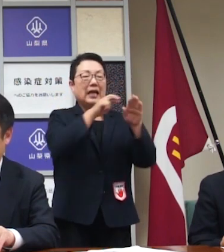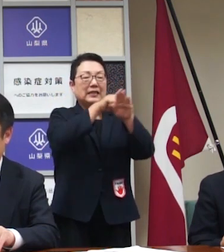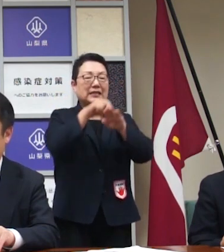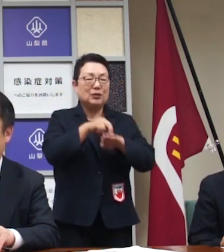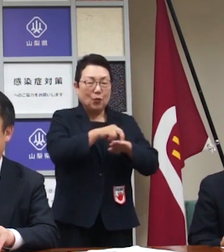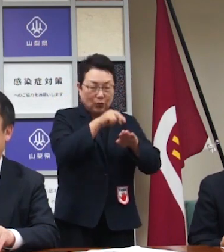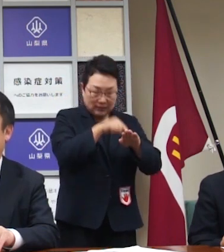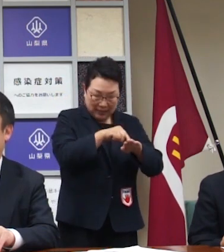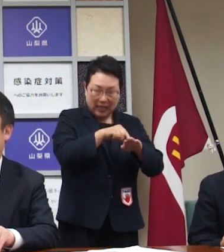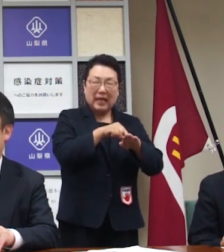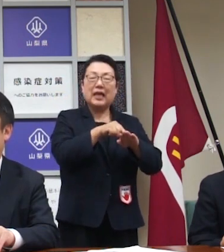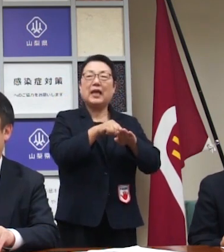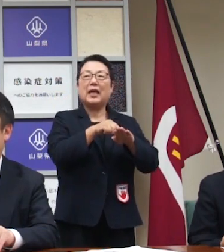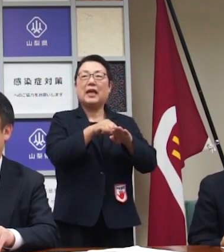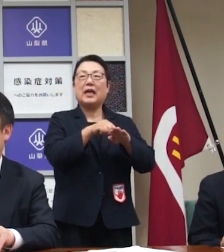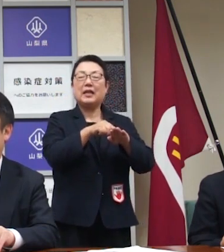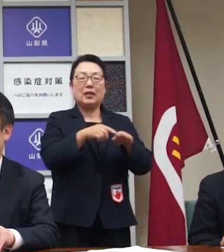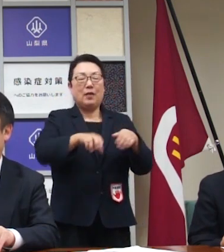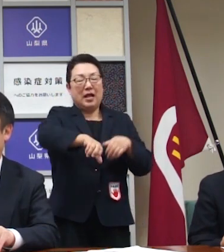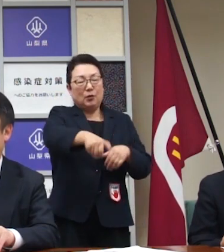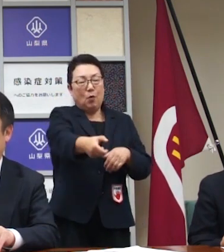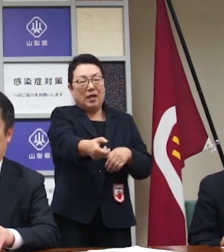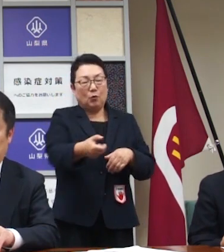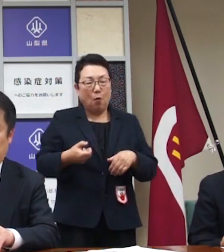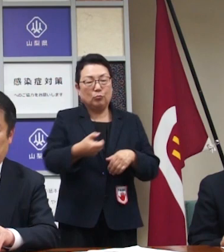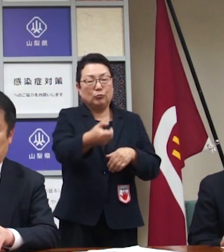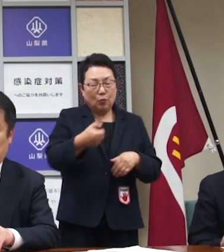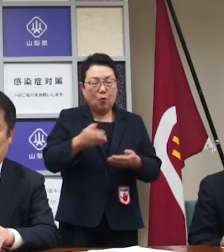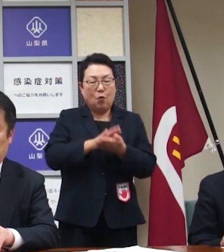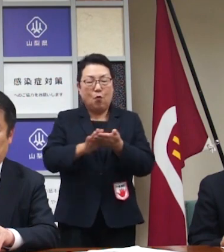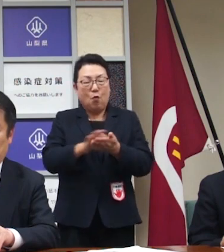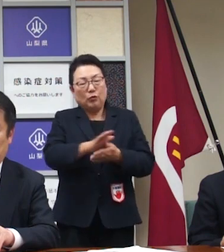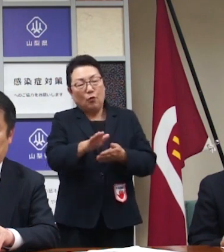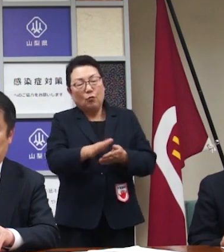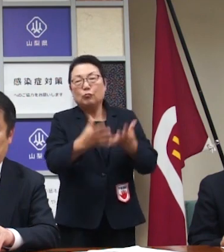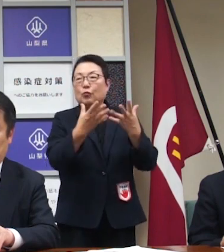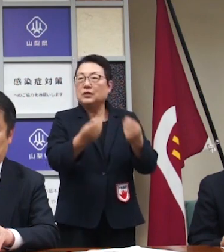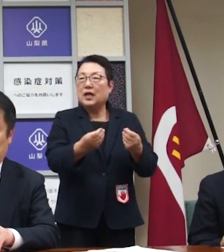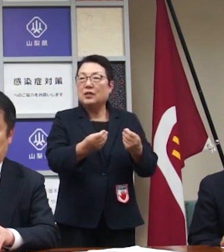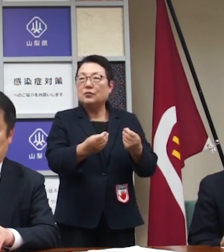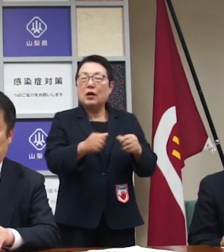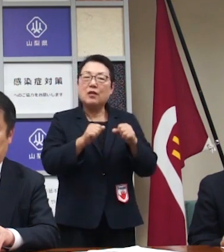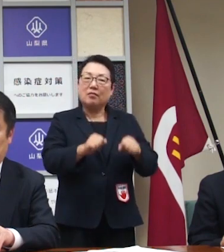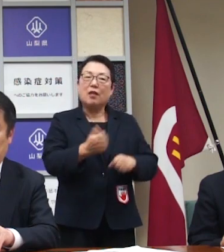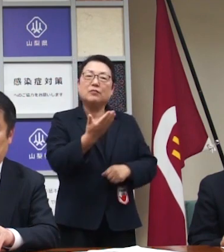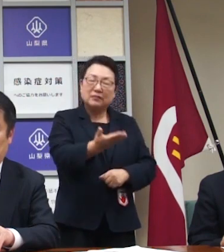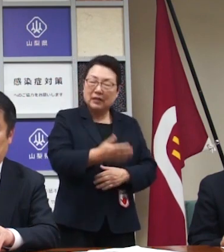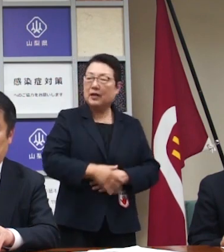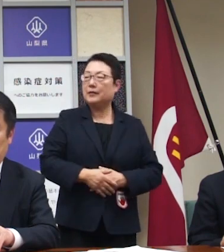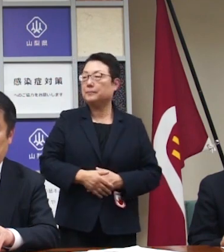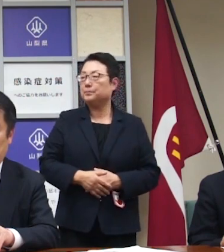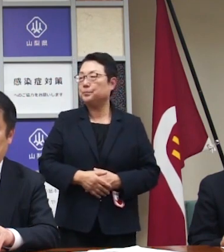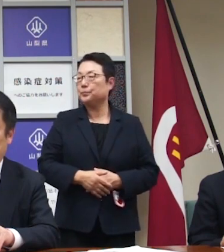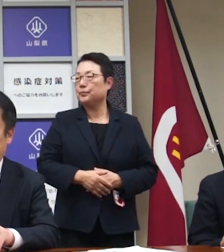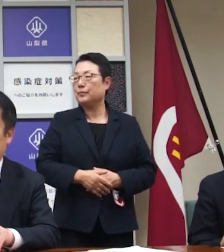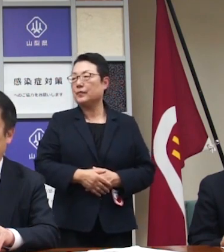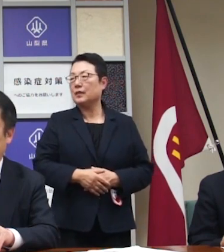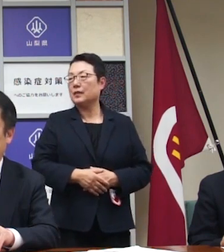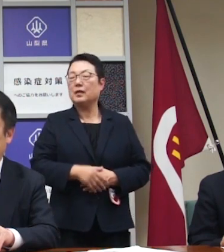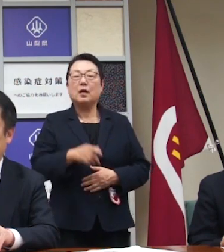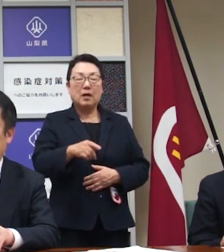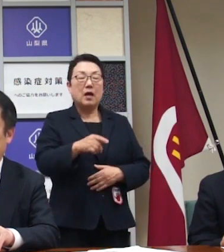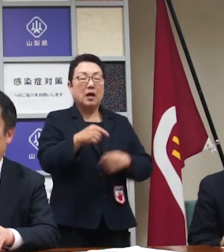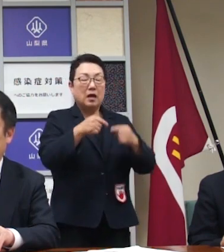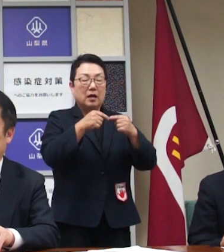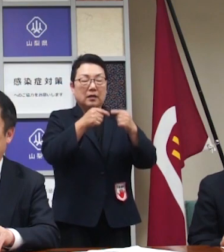、例えばそのドアノブを後で消毒したとか、そういうこととかやってるんでしょうかね。 いちいち個々の患